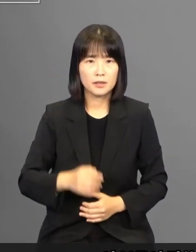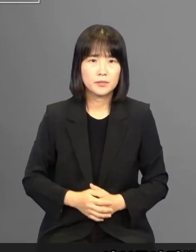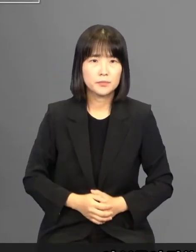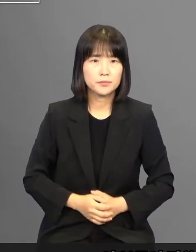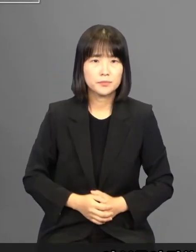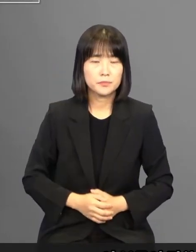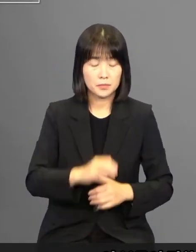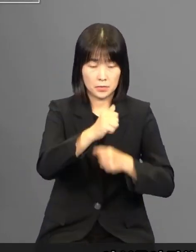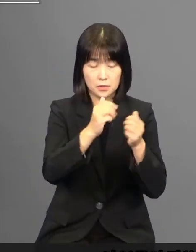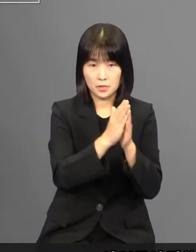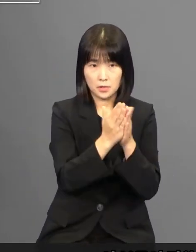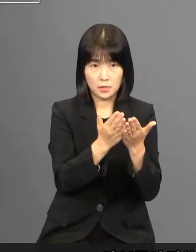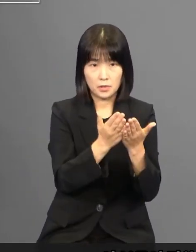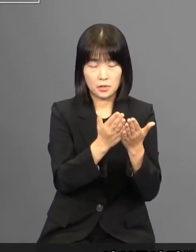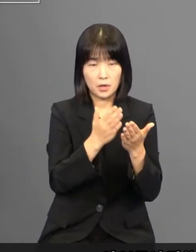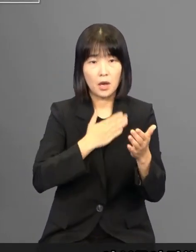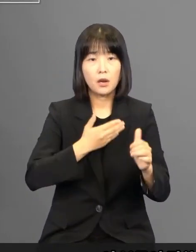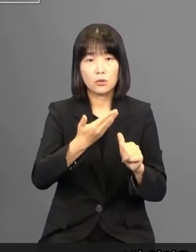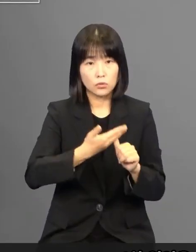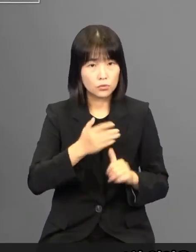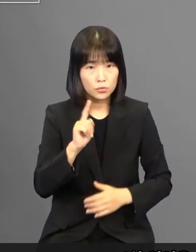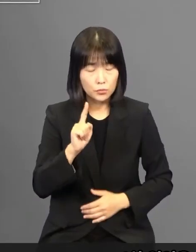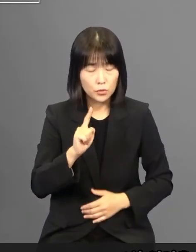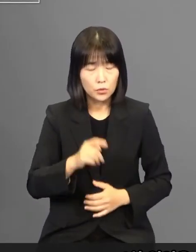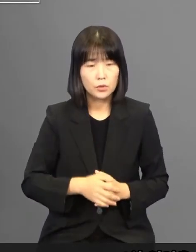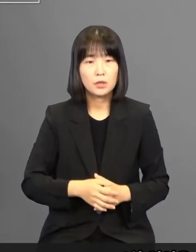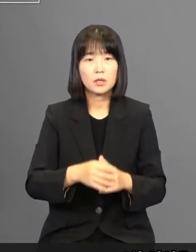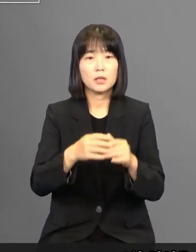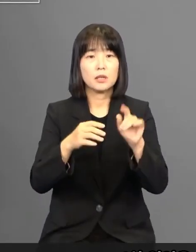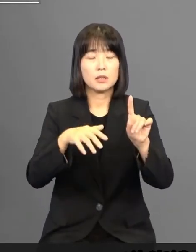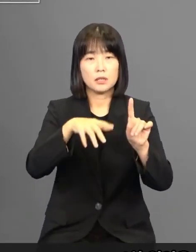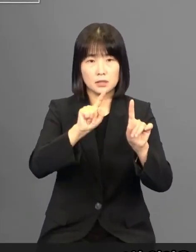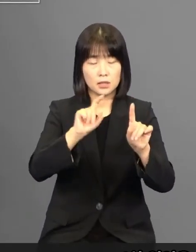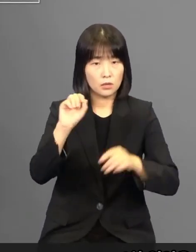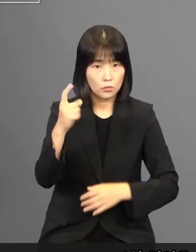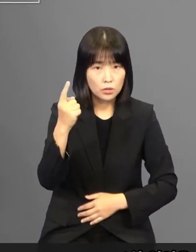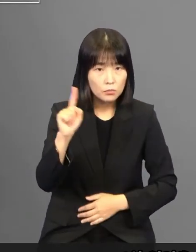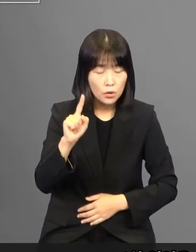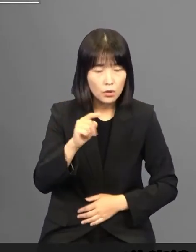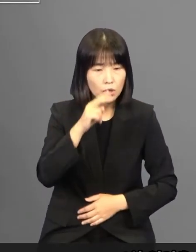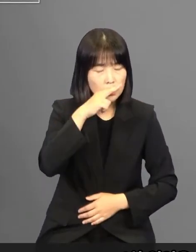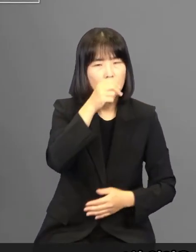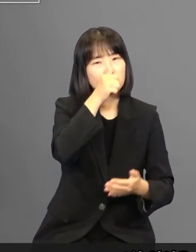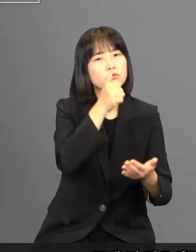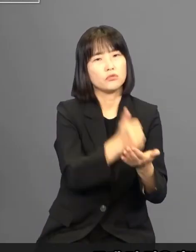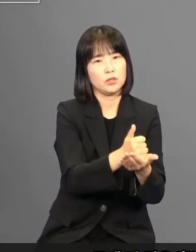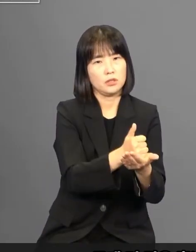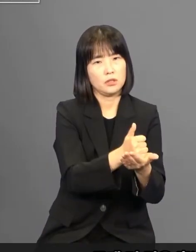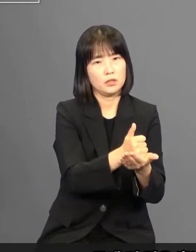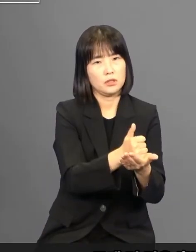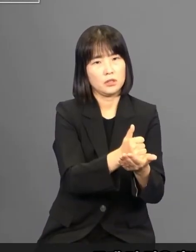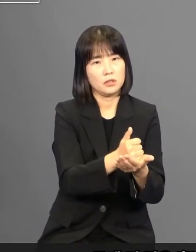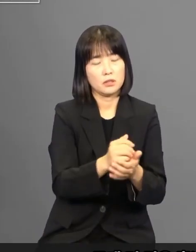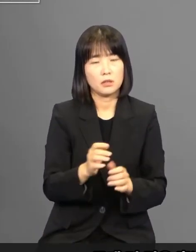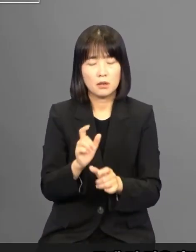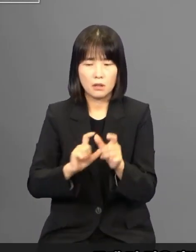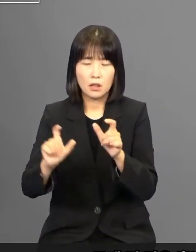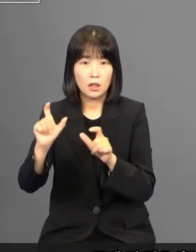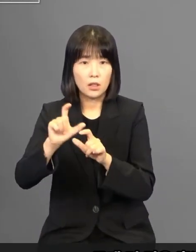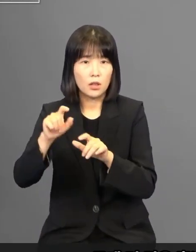이 본문이 말씀하고 있는 것이 있습니다. 1차 원인은 사울의 죄가 맞습니다. 근데 더